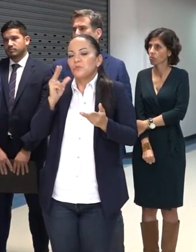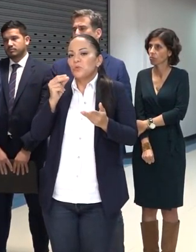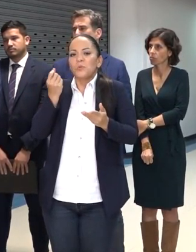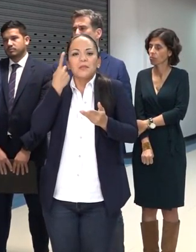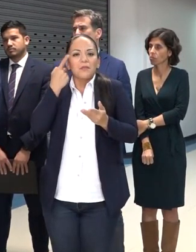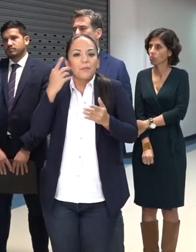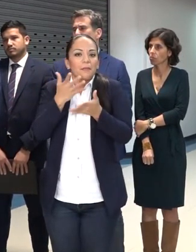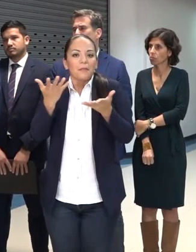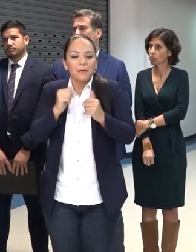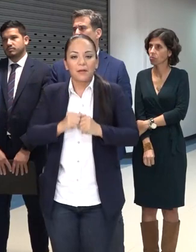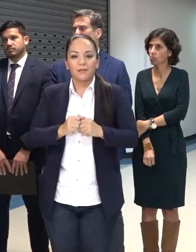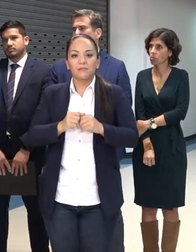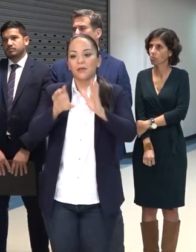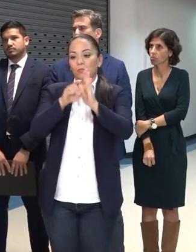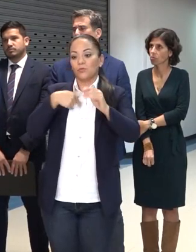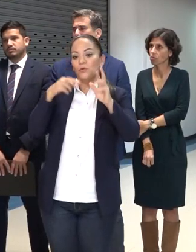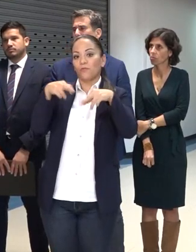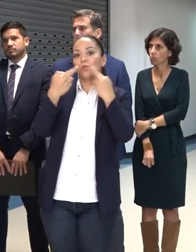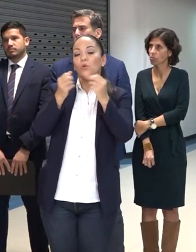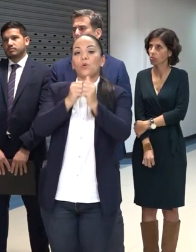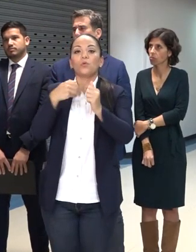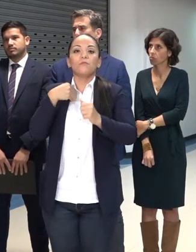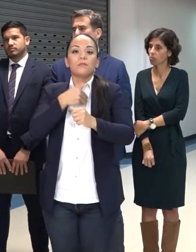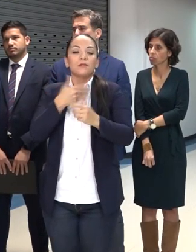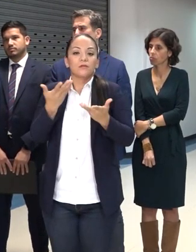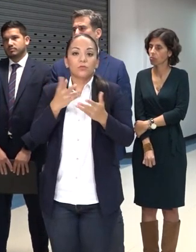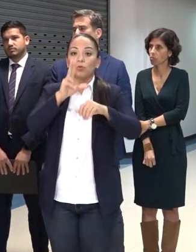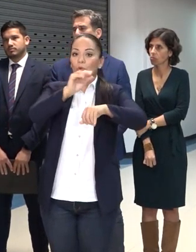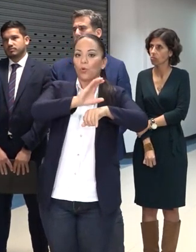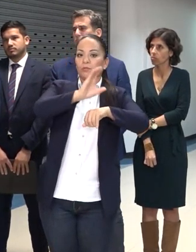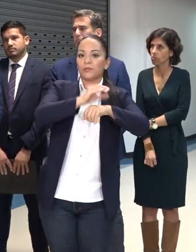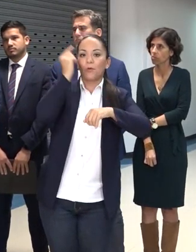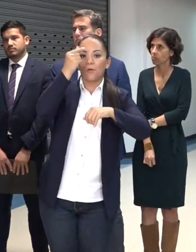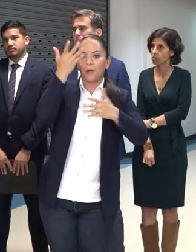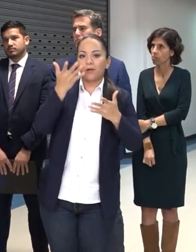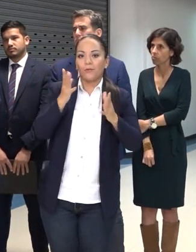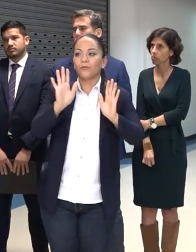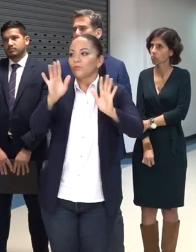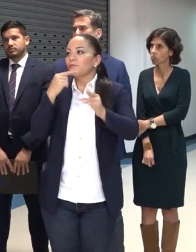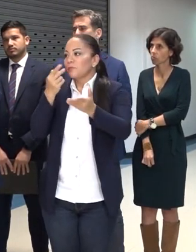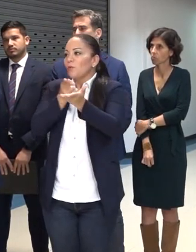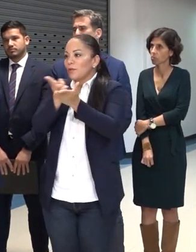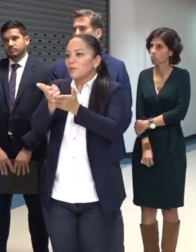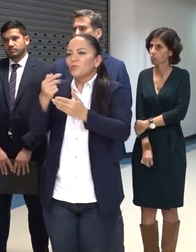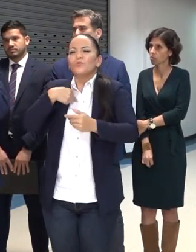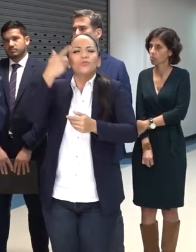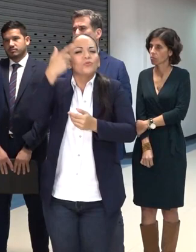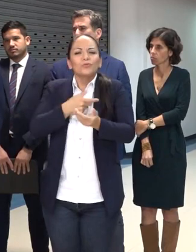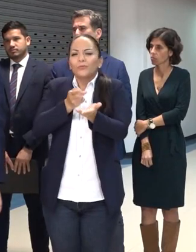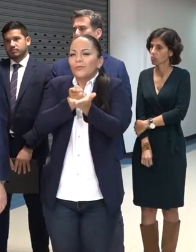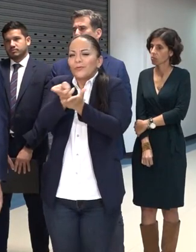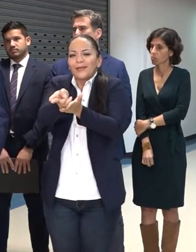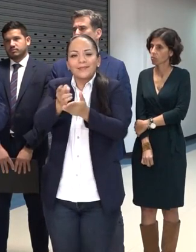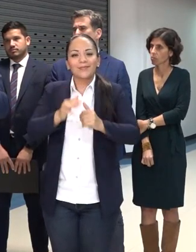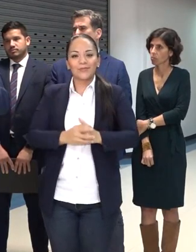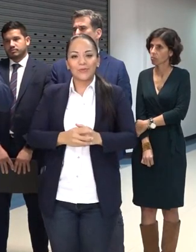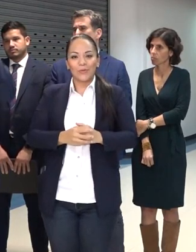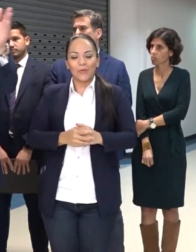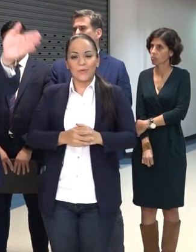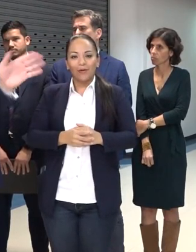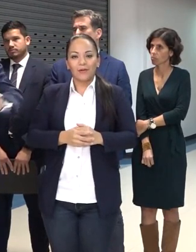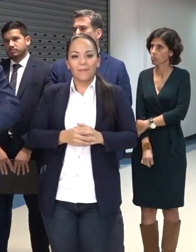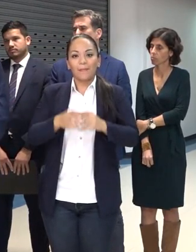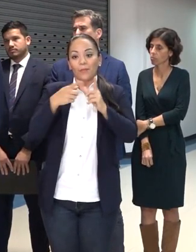porque yo podría tener una reunión con los ministros que no sea Consejo de Gobierno. Estoy siendo muy franco, yo soy muy franco.